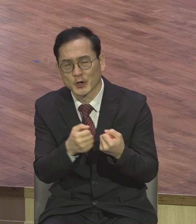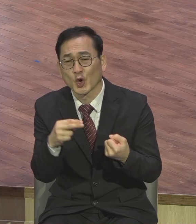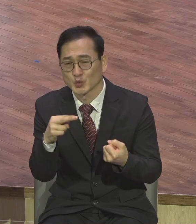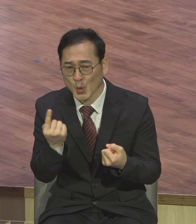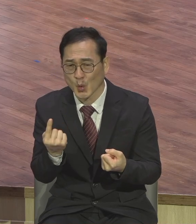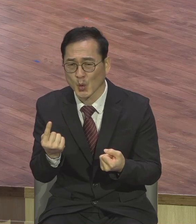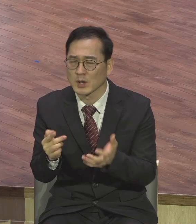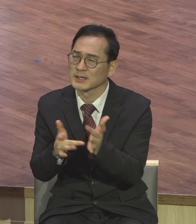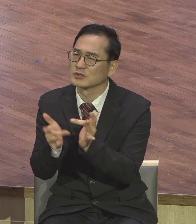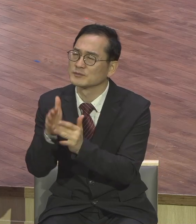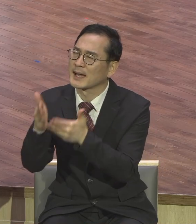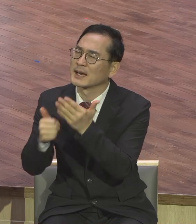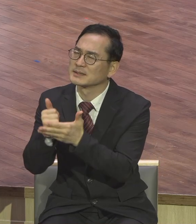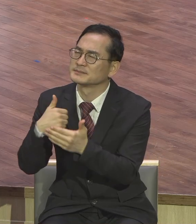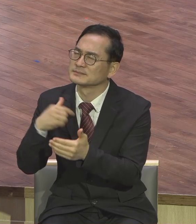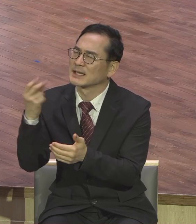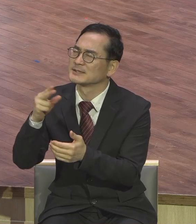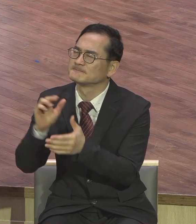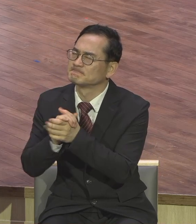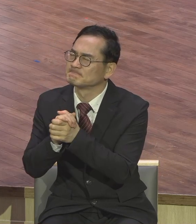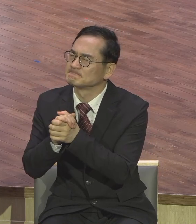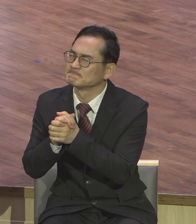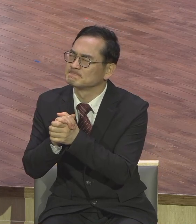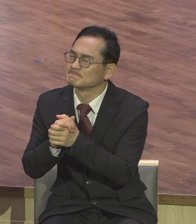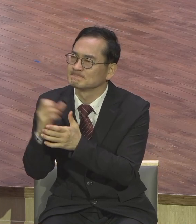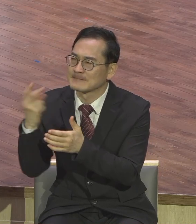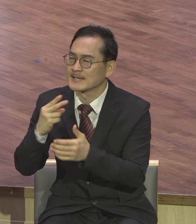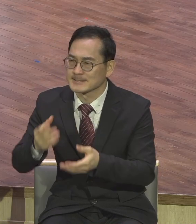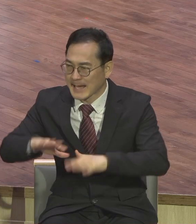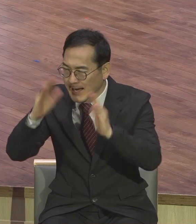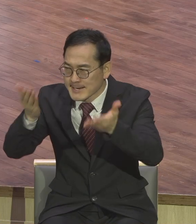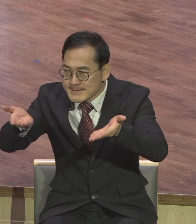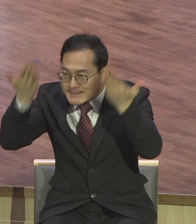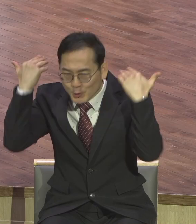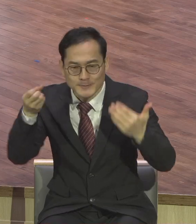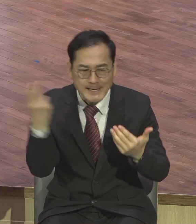모임에 그거 다 넘어설 수 있는 게 담당한 사람 아무 문제 없어요.